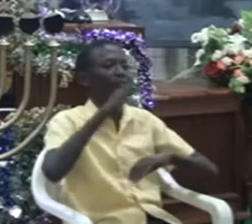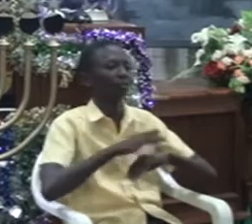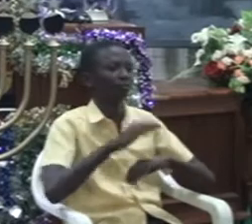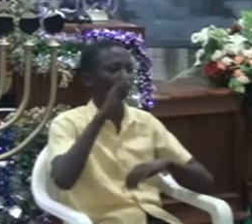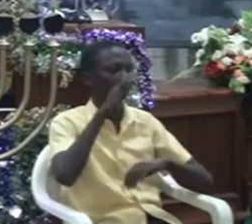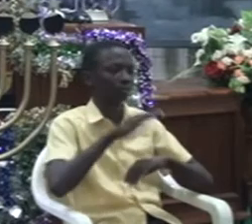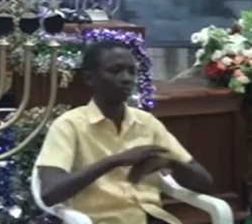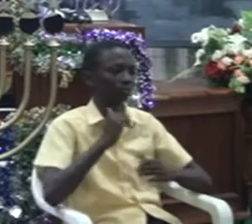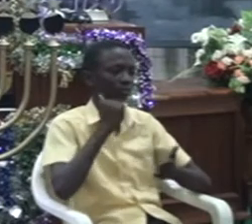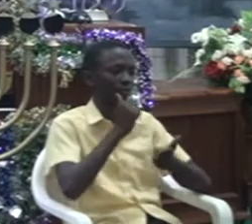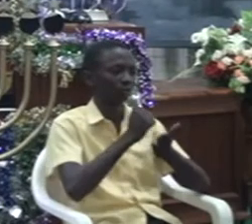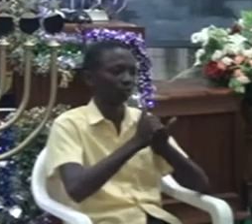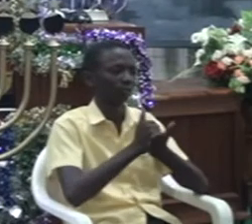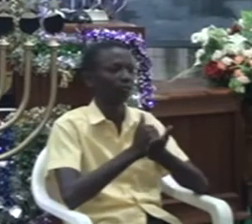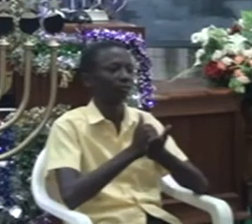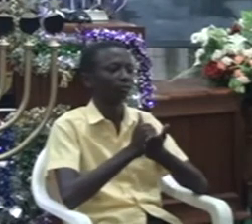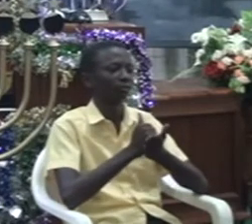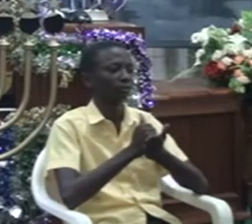mutukufu vile vile.